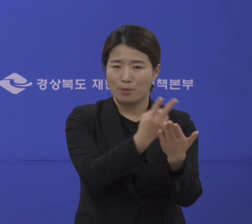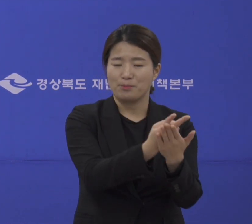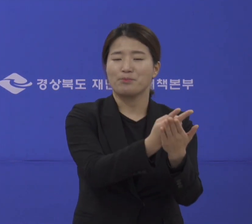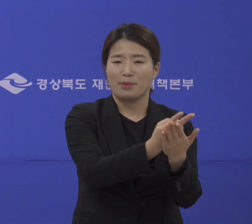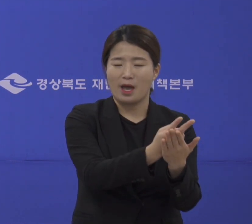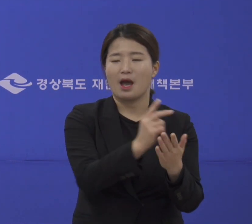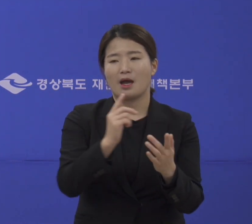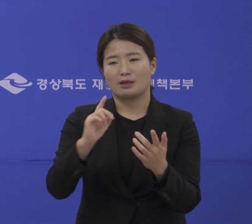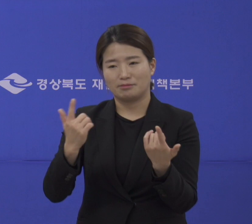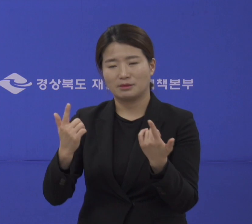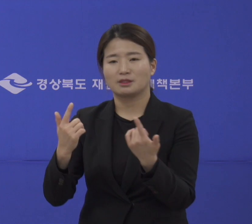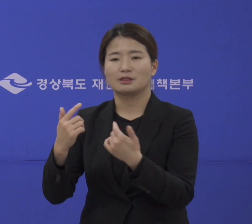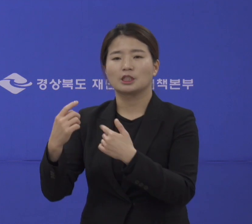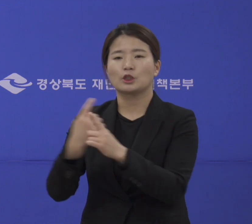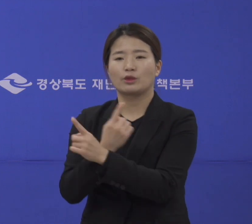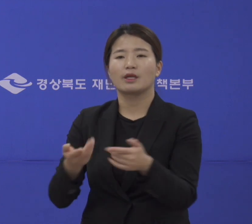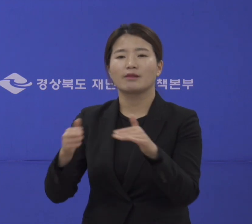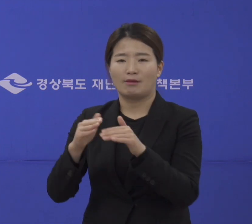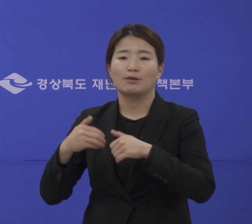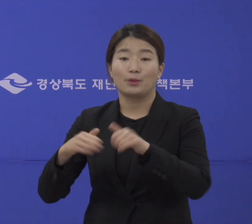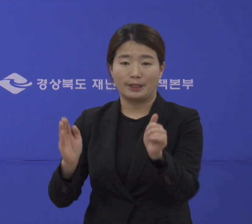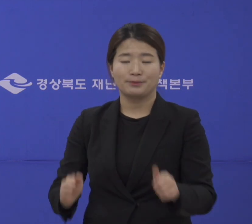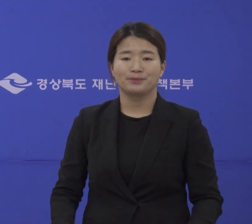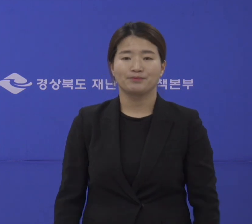치료센터로 보내도록 그렇게 하겠습니다.